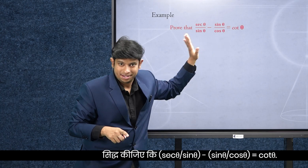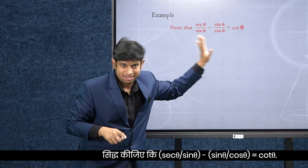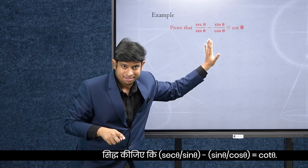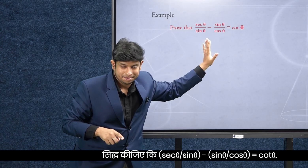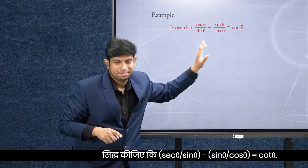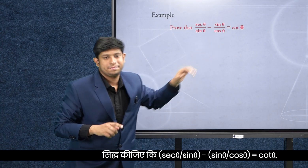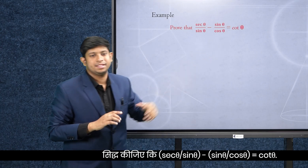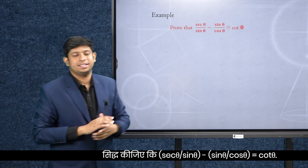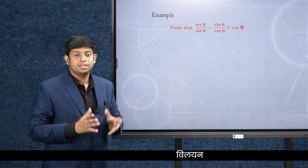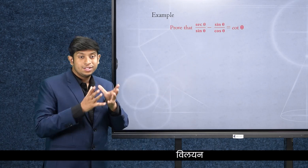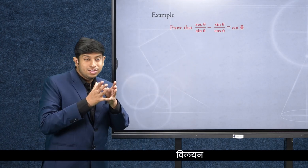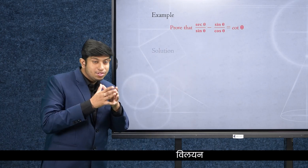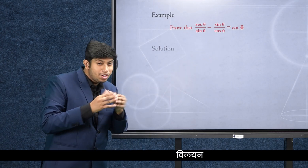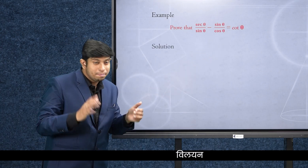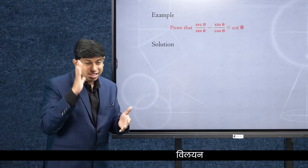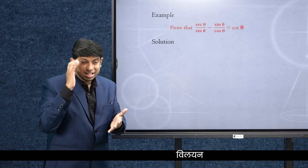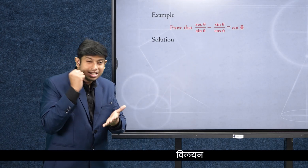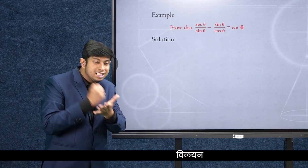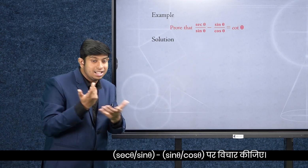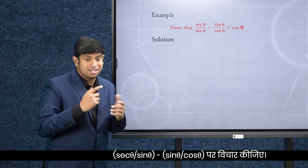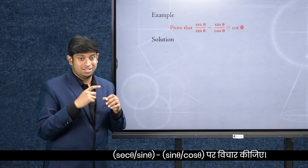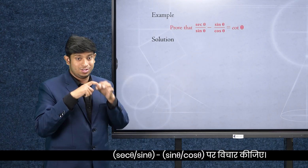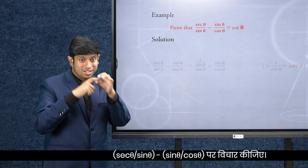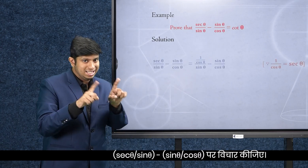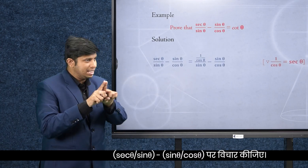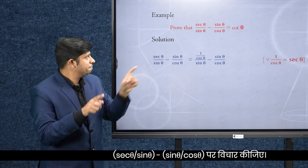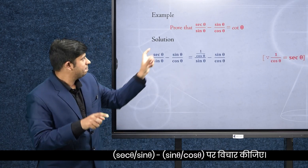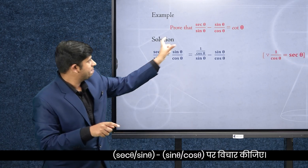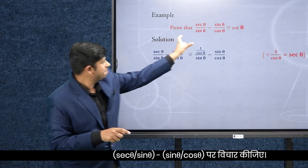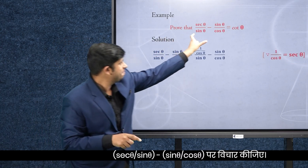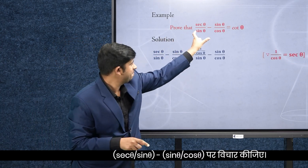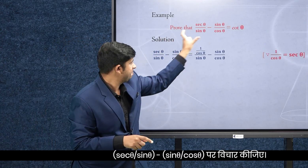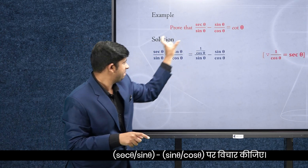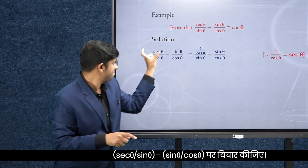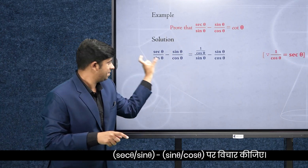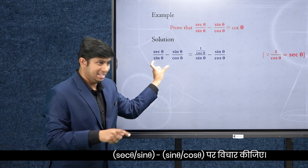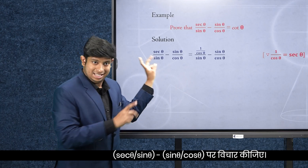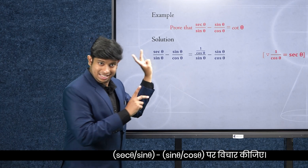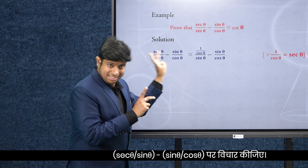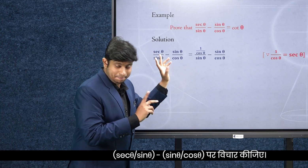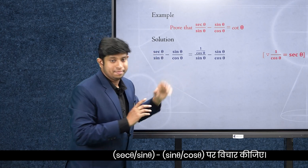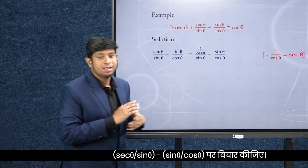cot. विलियन, सेक साइन sin cos पर विचार कीजिए।